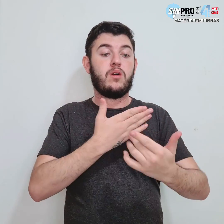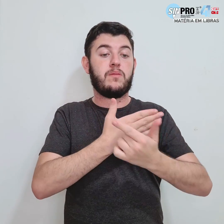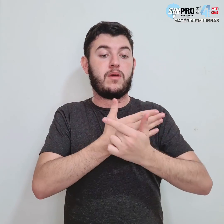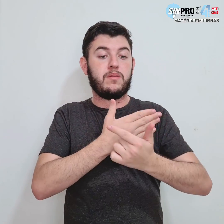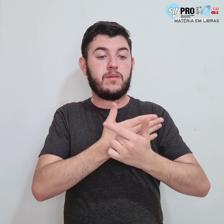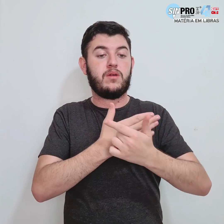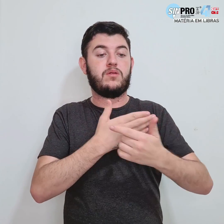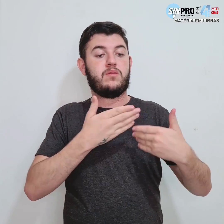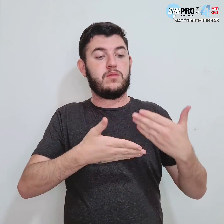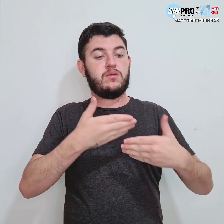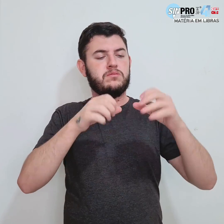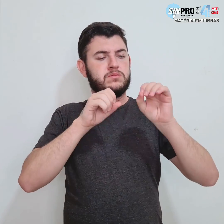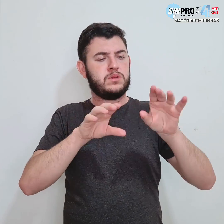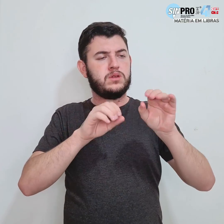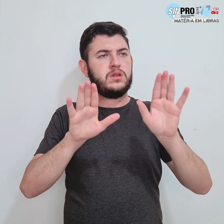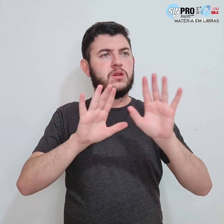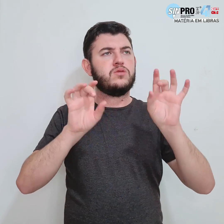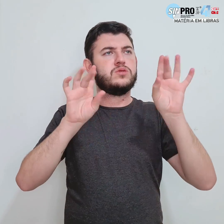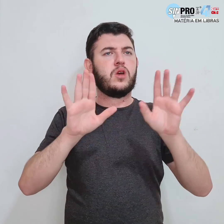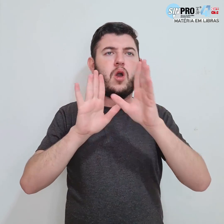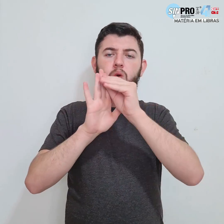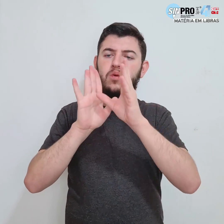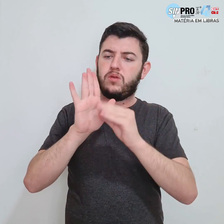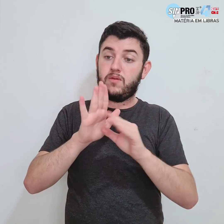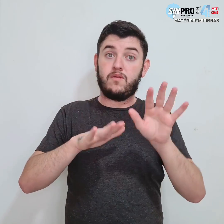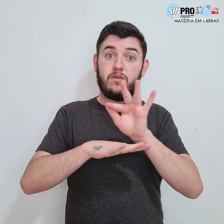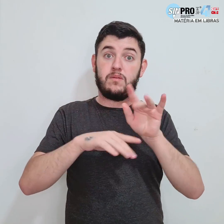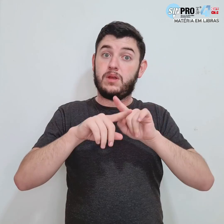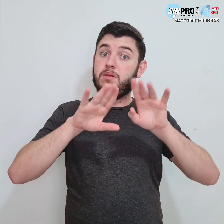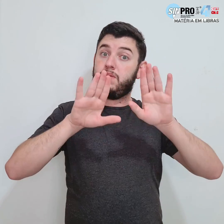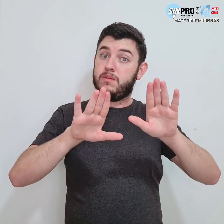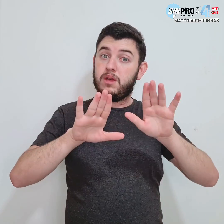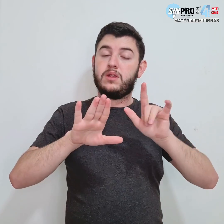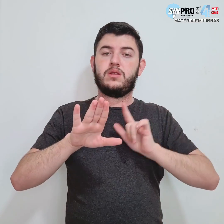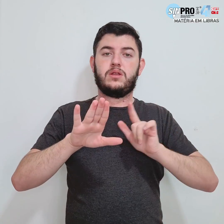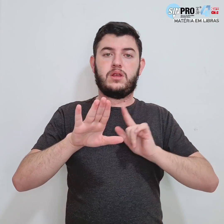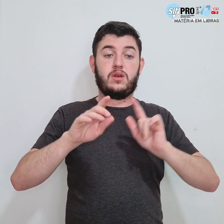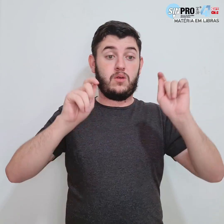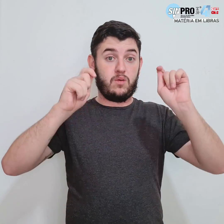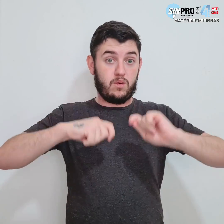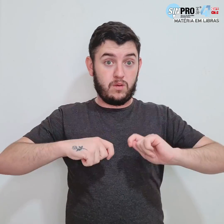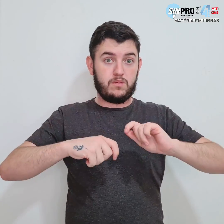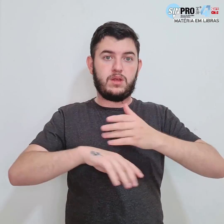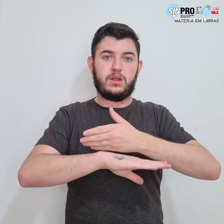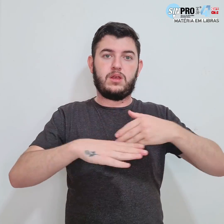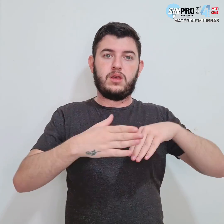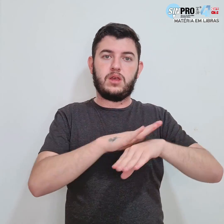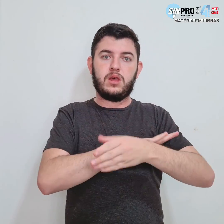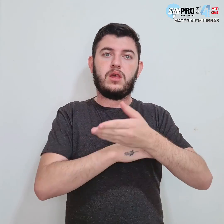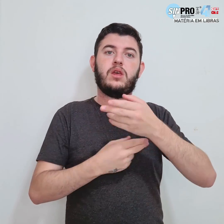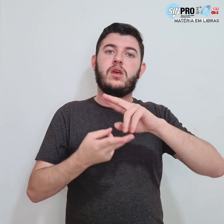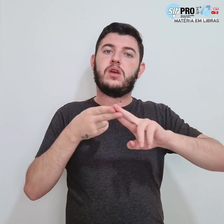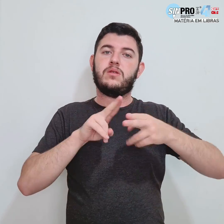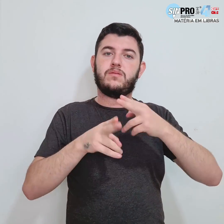no processo educacional, não apenas em conteúdos formais, mas envolve uma série de competências e habilidades,